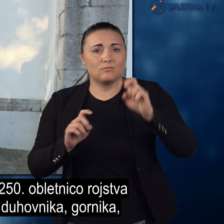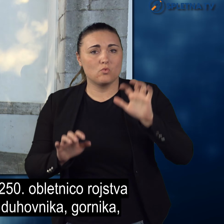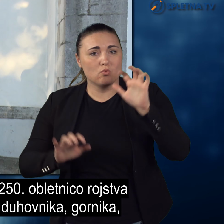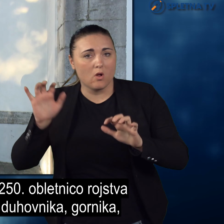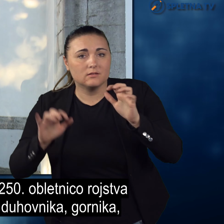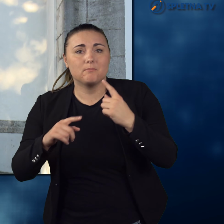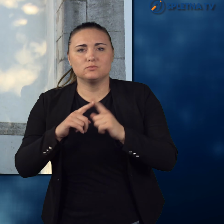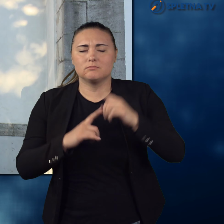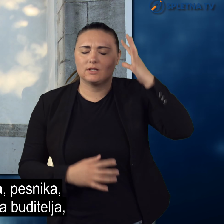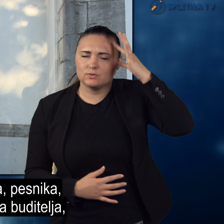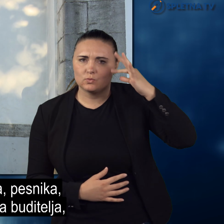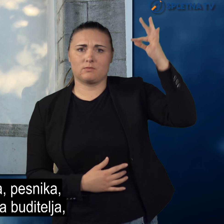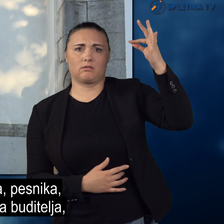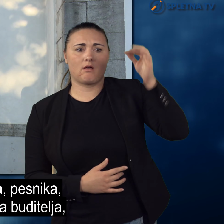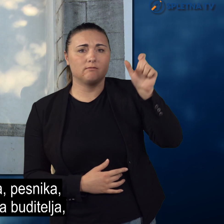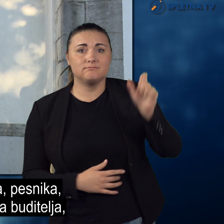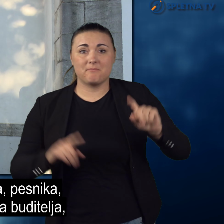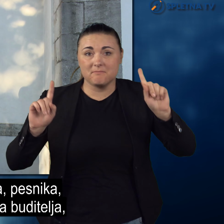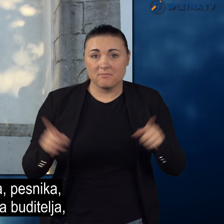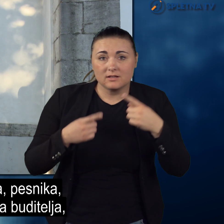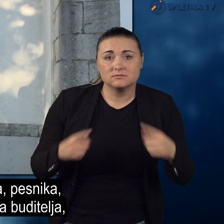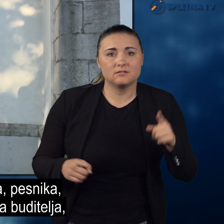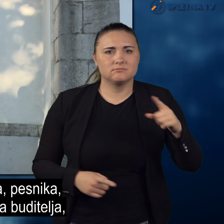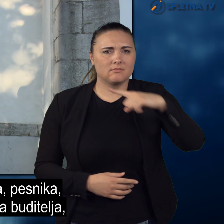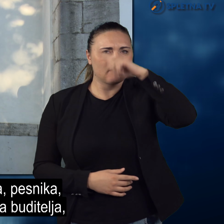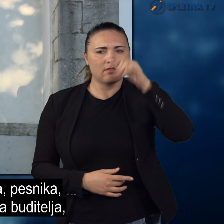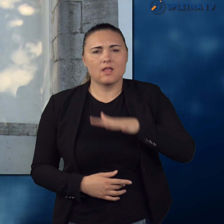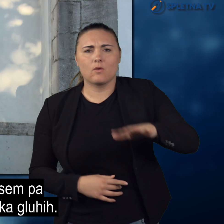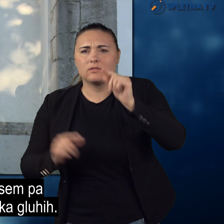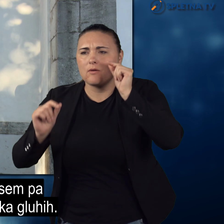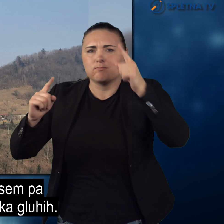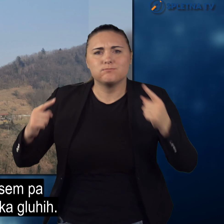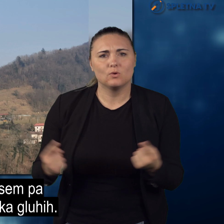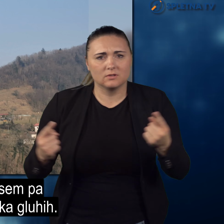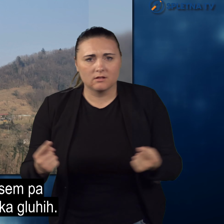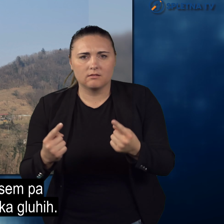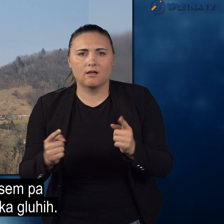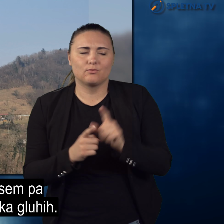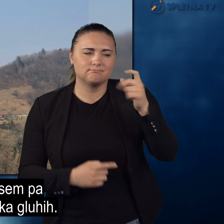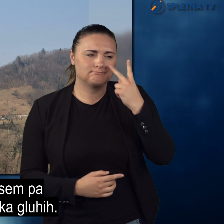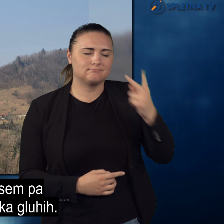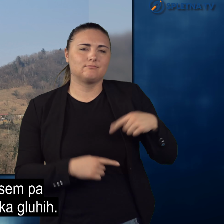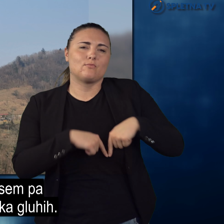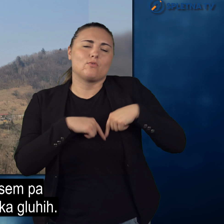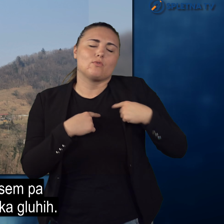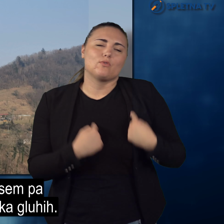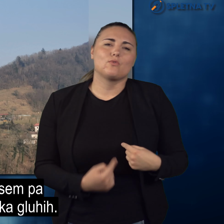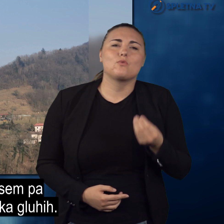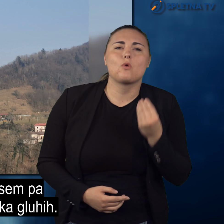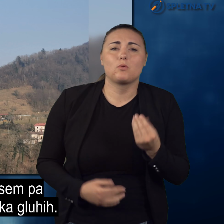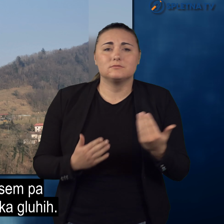Duhovnika, gornika, izumitelja, pesnika, narodnega buditelja, predvsem pa dobrotnika gluhih.